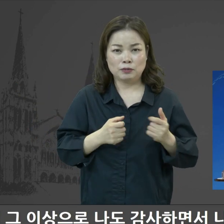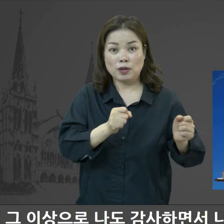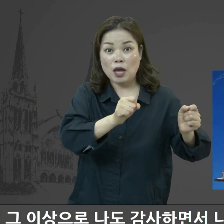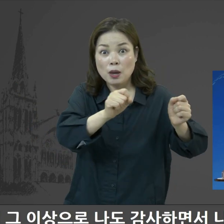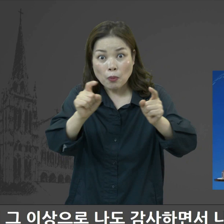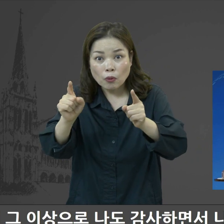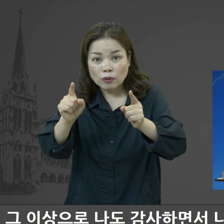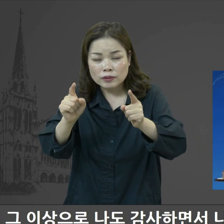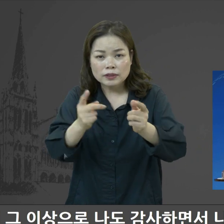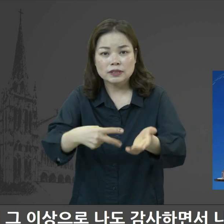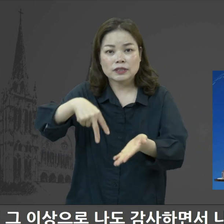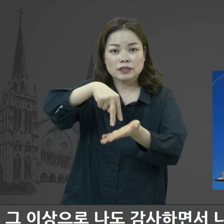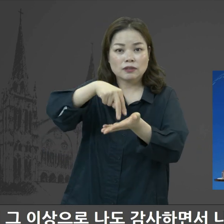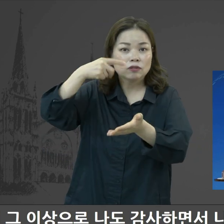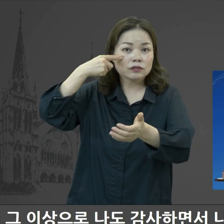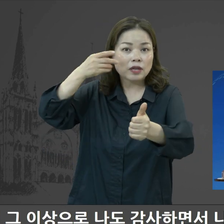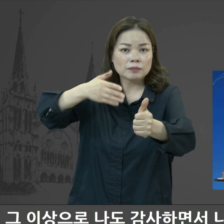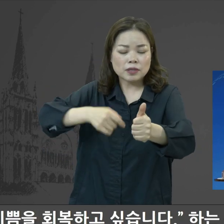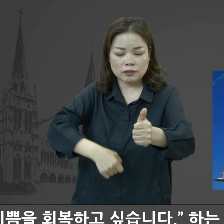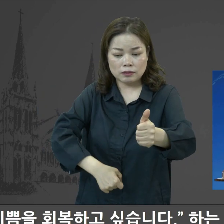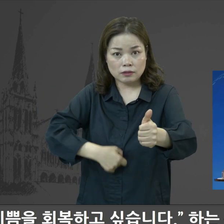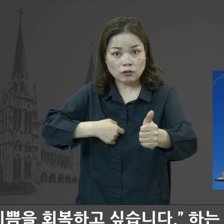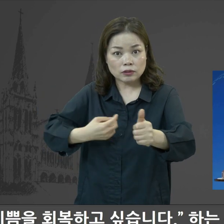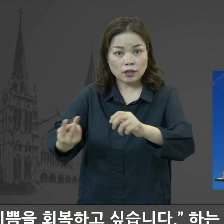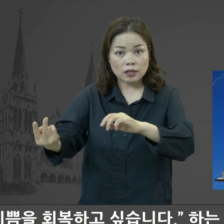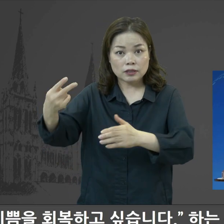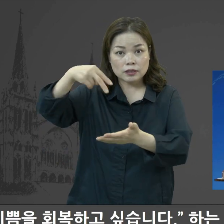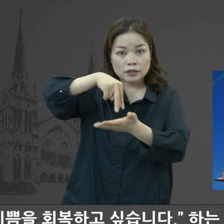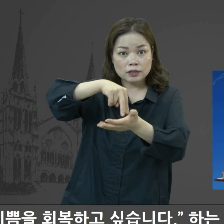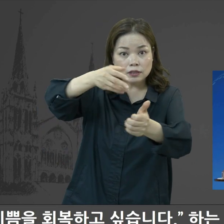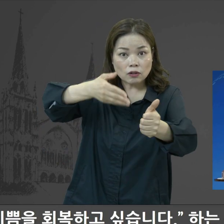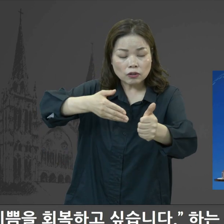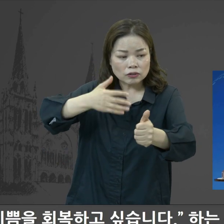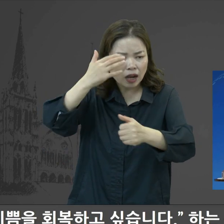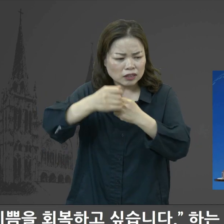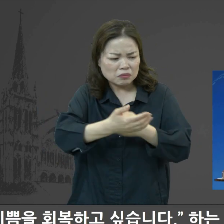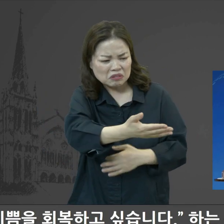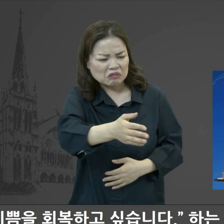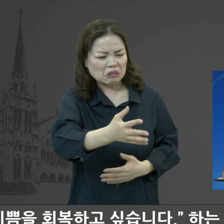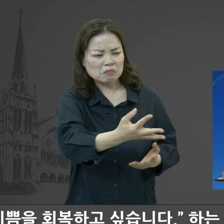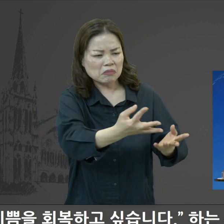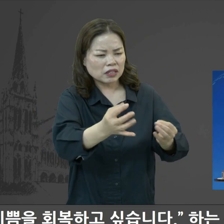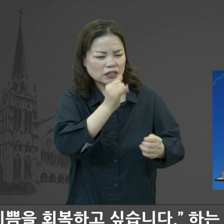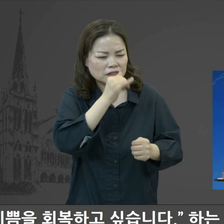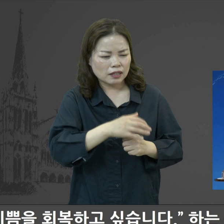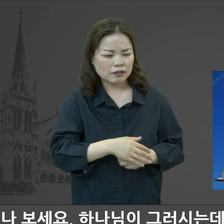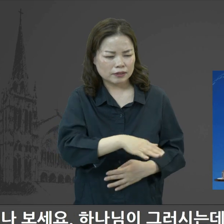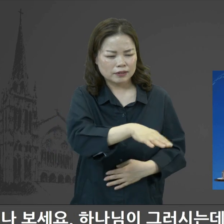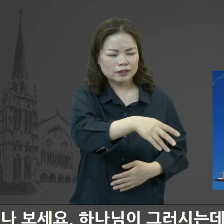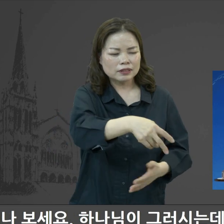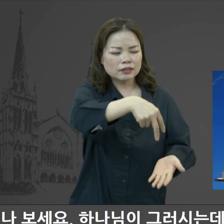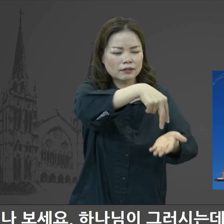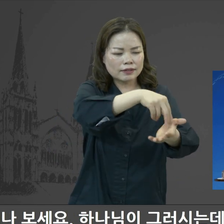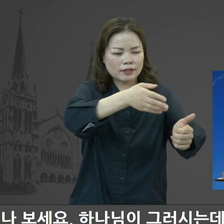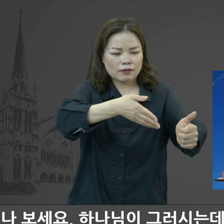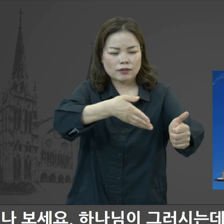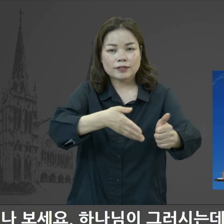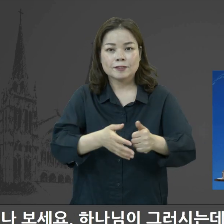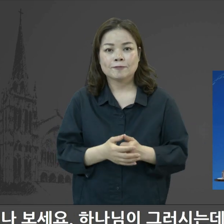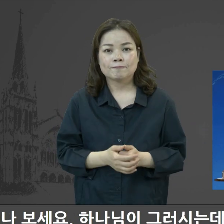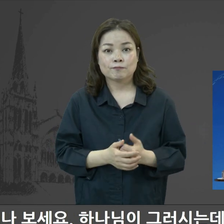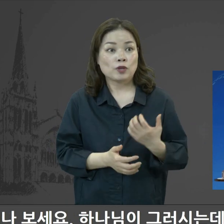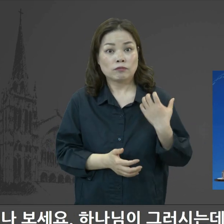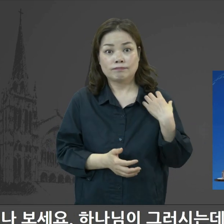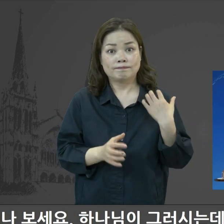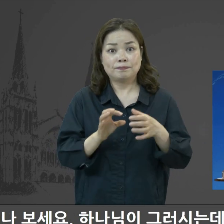하는 분 좀 일어나 보세요. 정직하게 일어나 보세요. 하나님이 그러시는데요, 여기도 많이 있대요. 일어나 보세요.